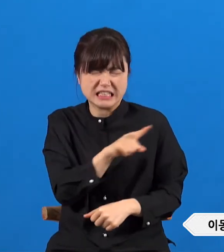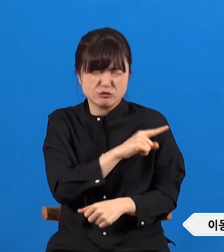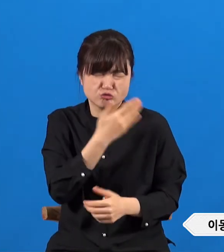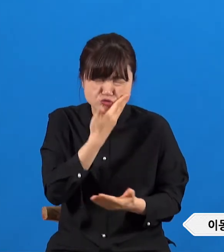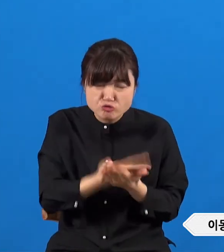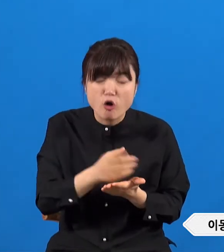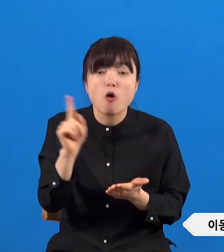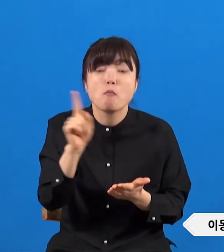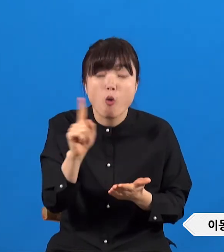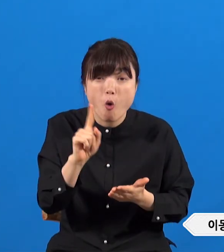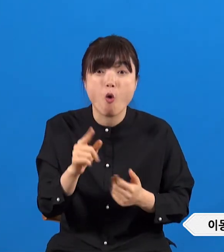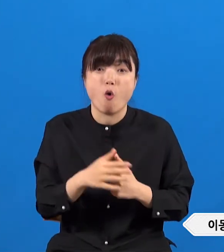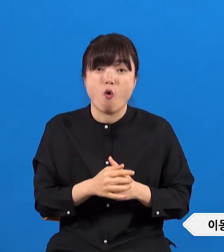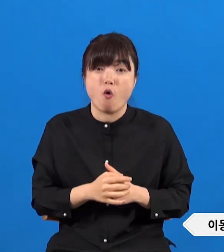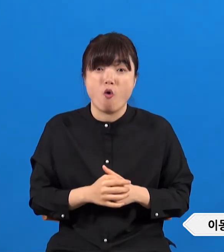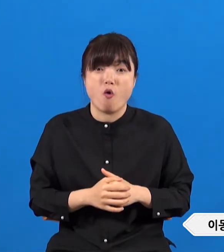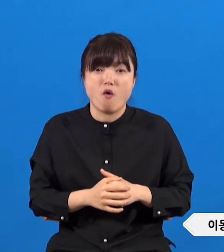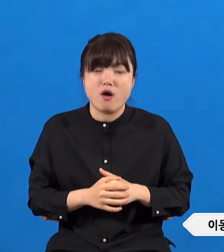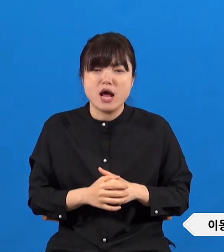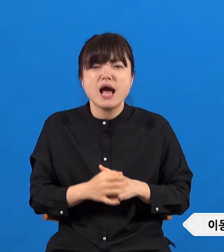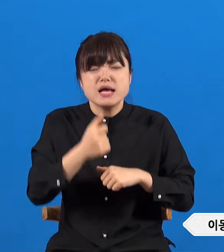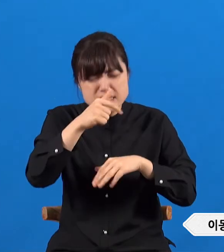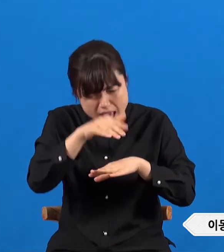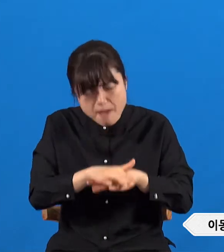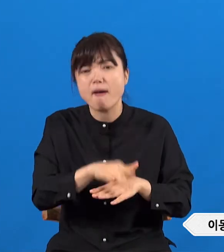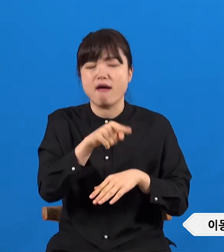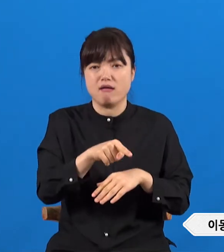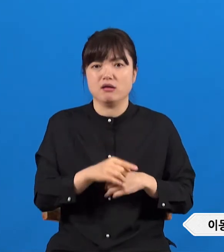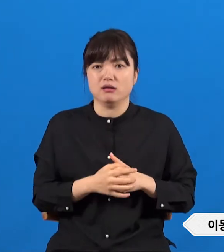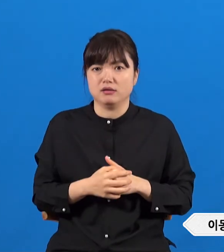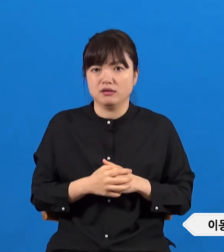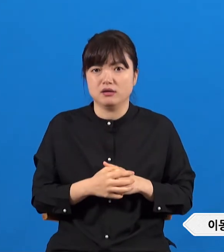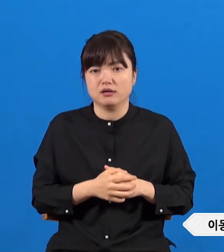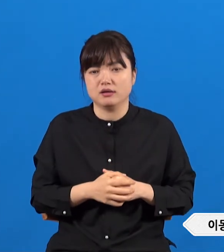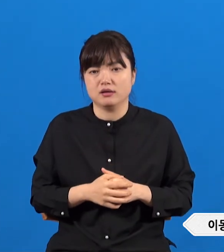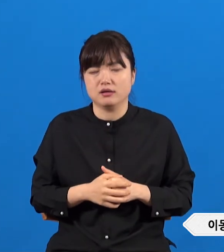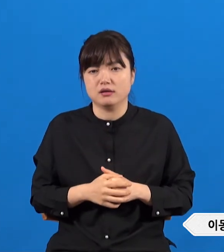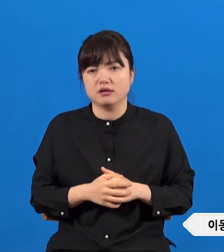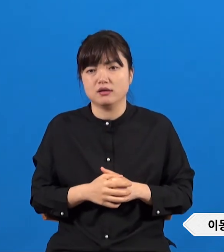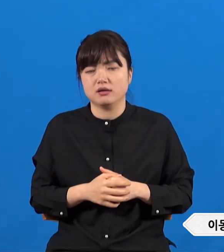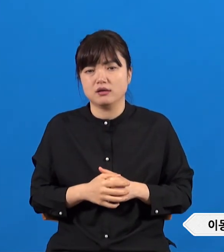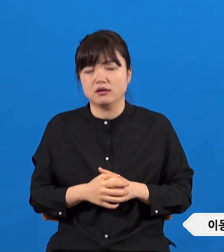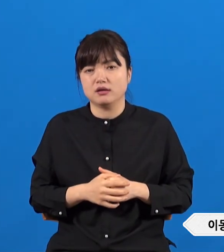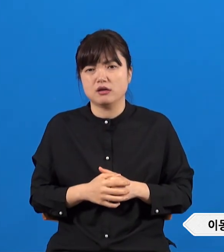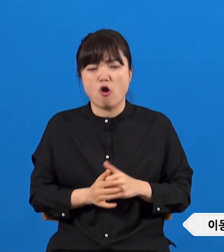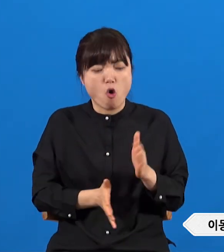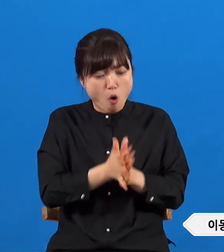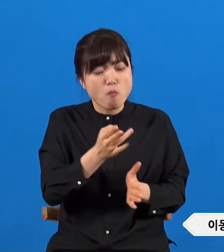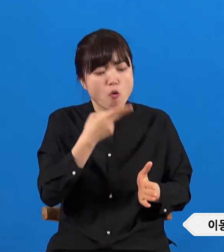것은 소프트웨어는 뭐냐면 예배 그 자체예요. 예배 그 자체는 건물이 없어도 가능한